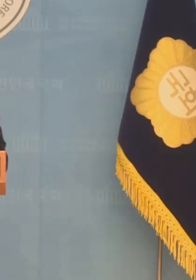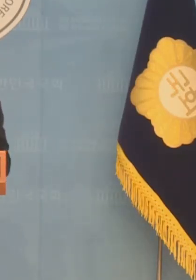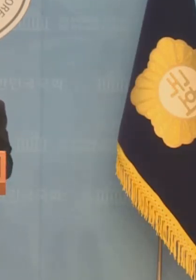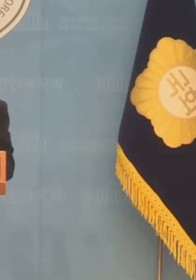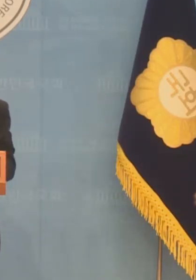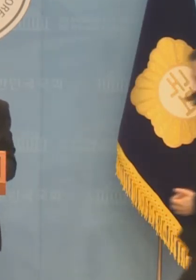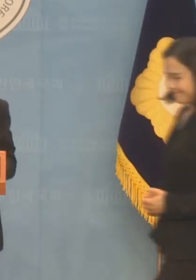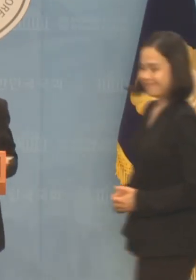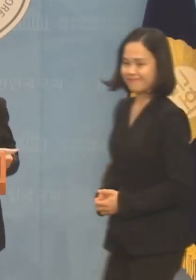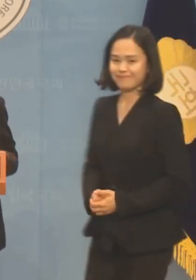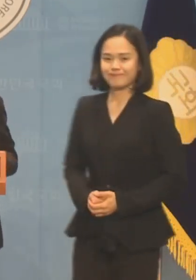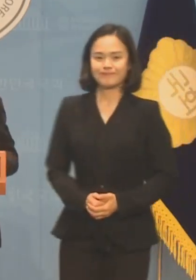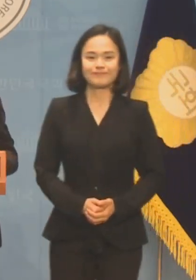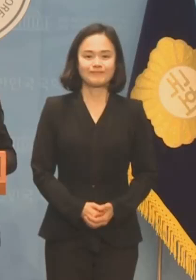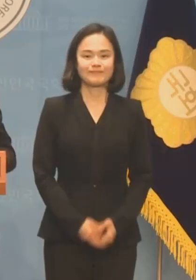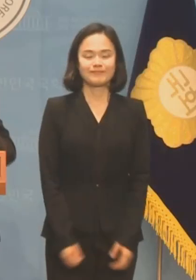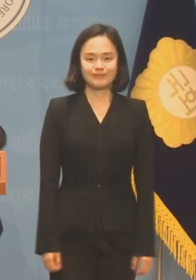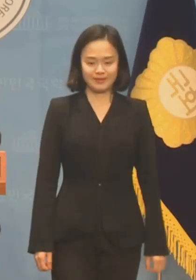안녕하세요.